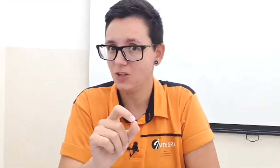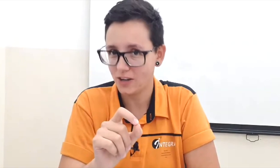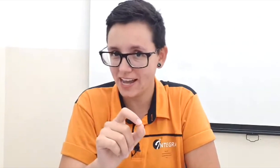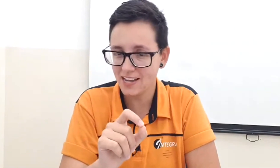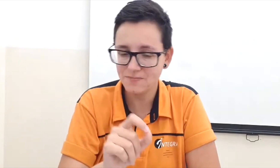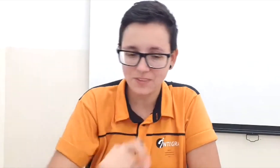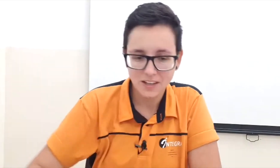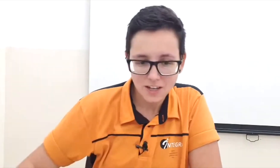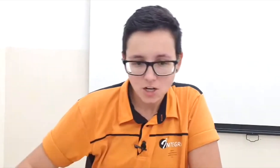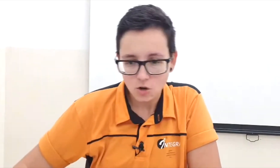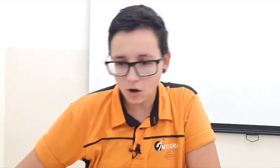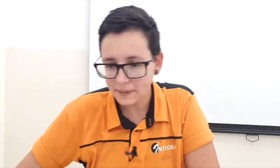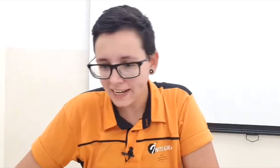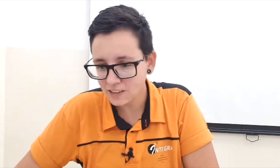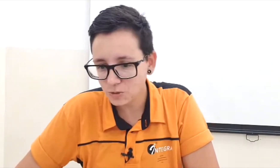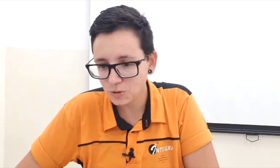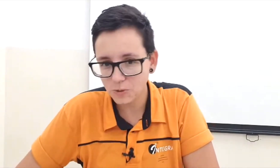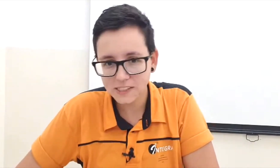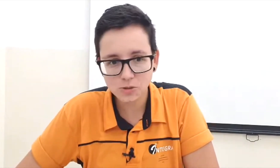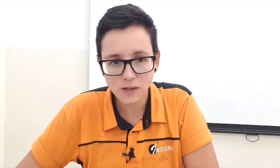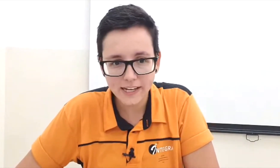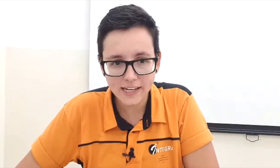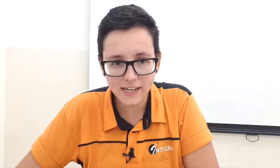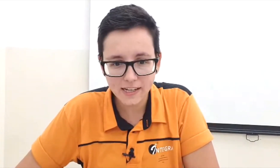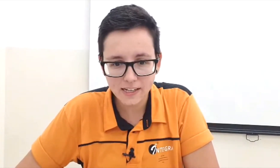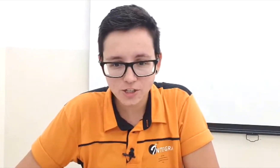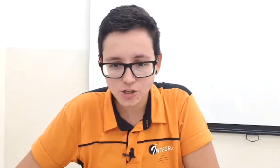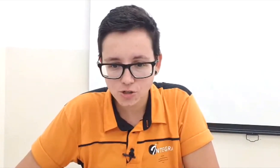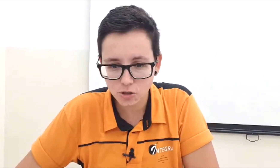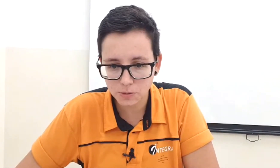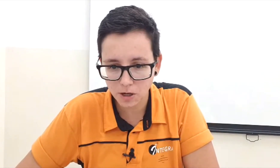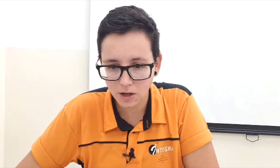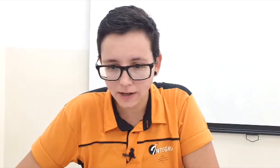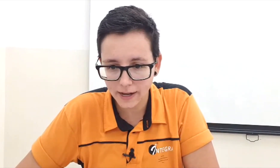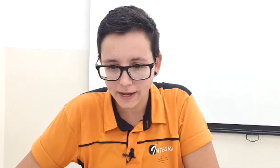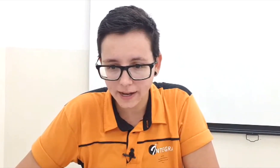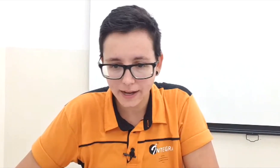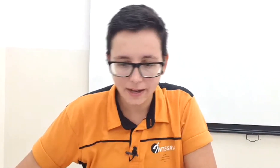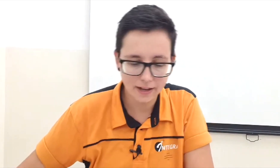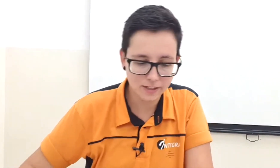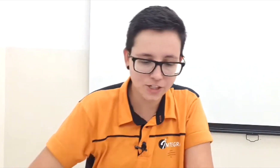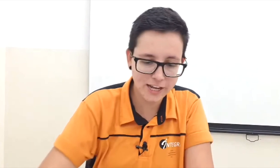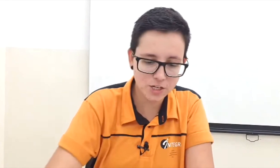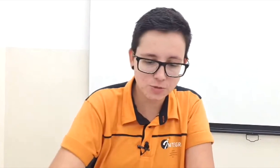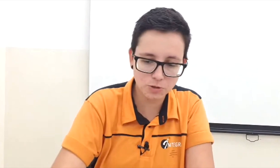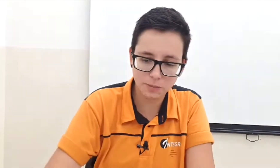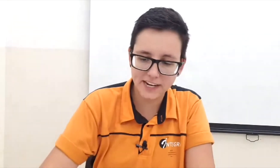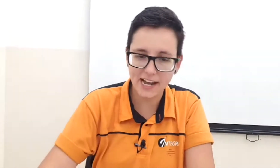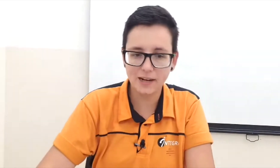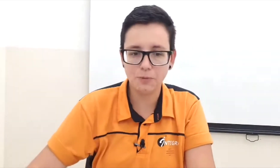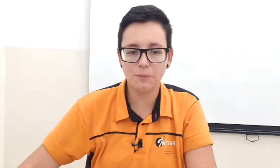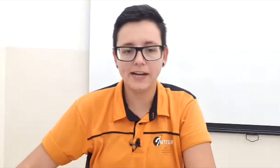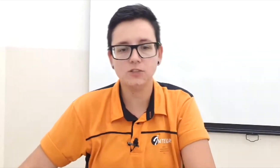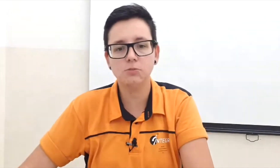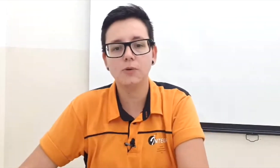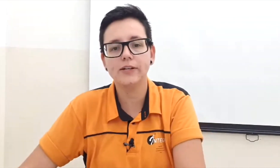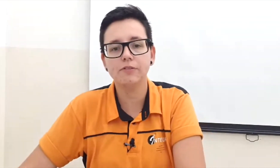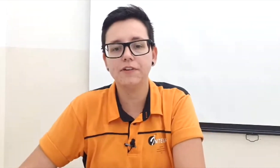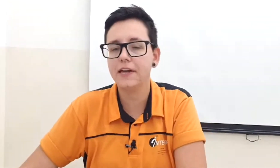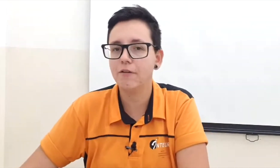ok? Combinado? Isso aí! Show de bola! Gente, muito obrigada por mais uma quarta-feira,